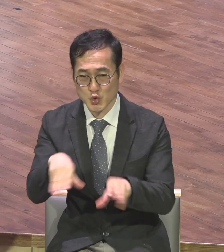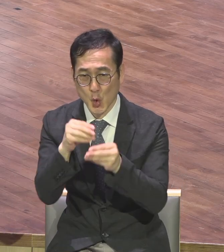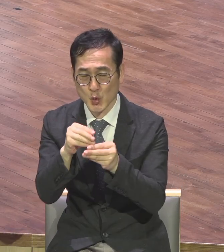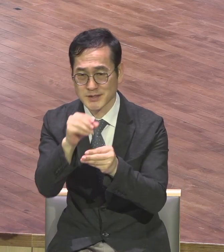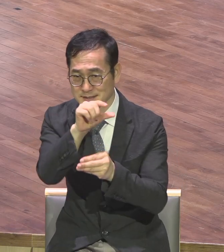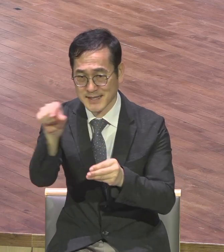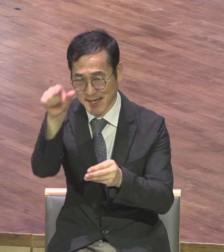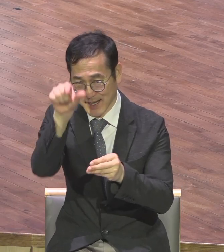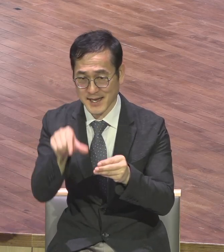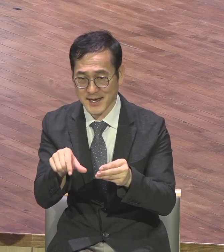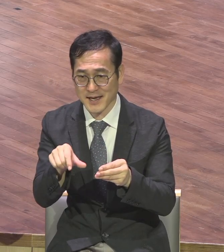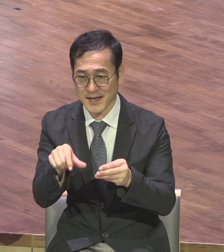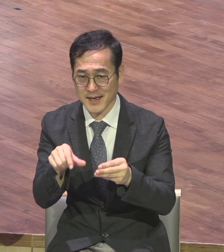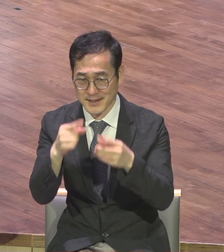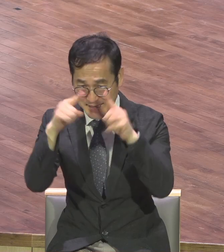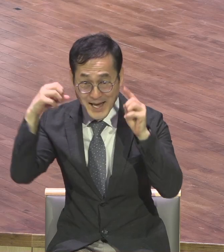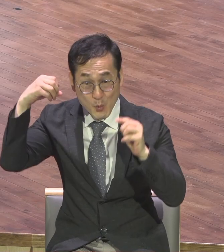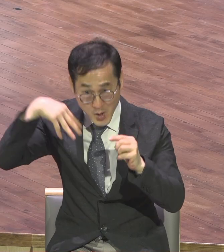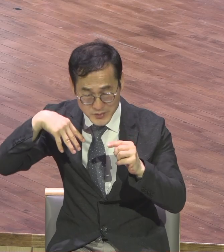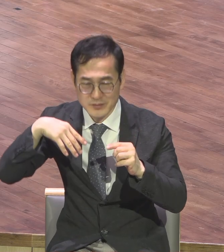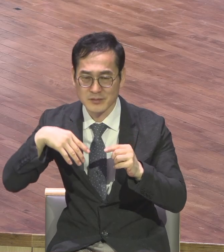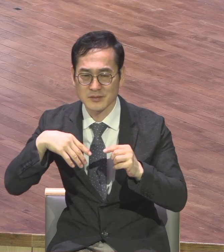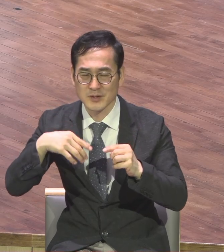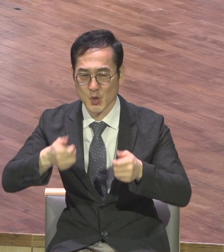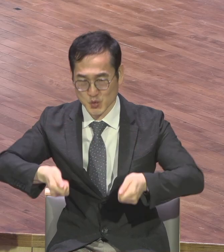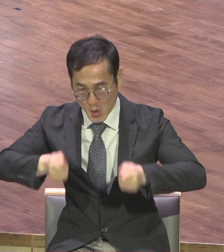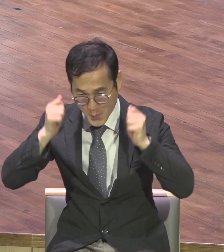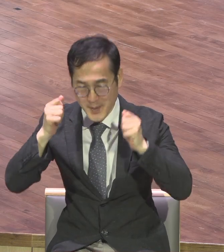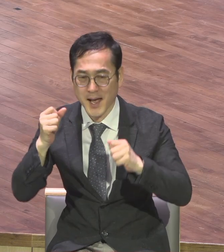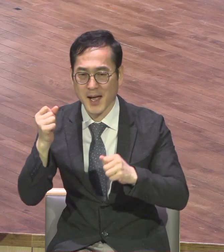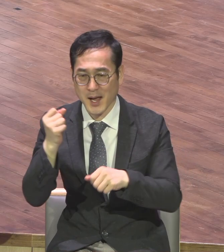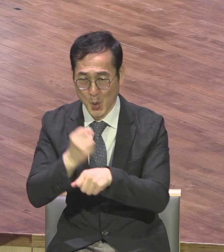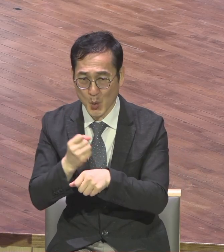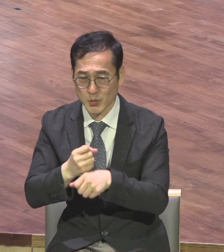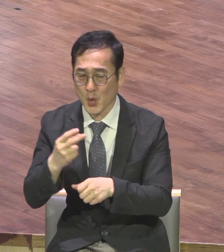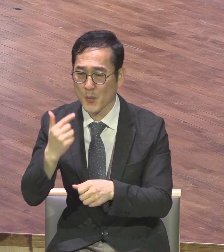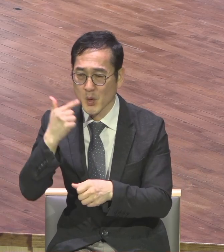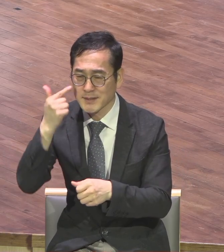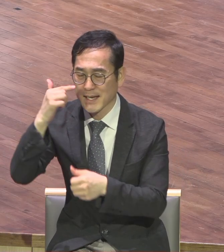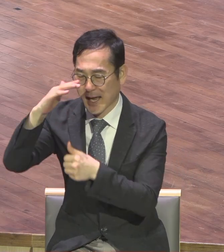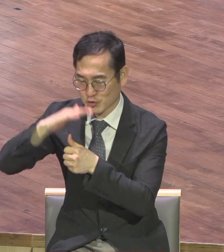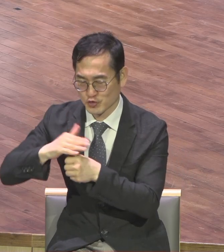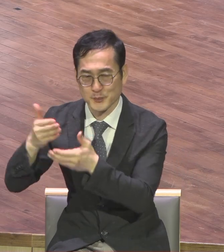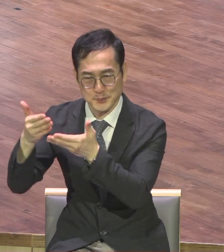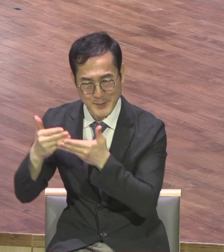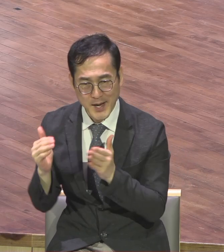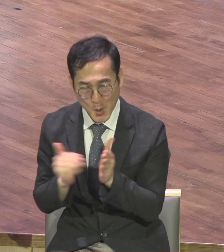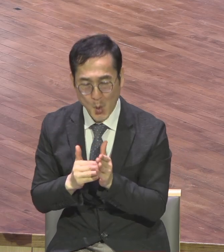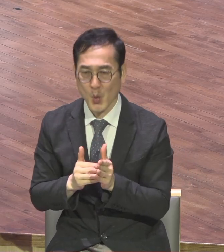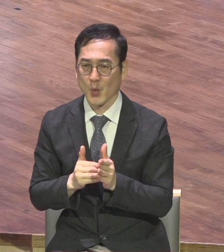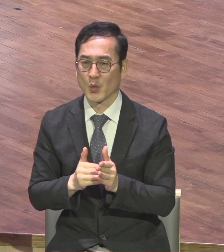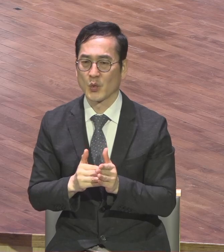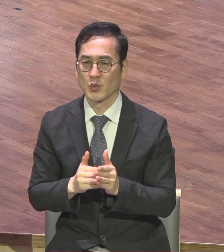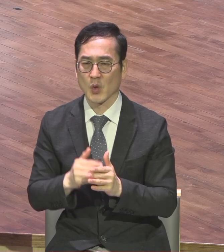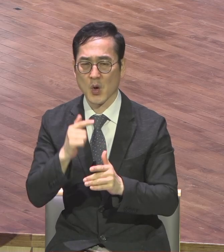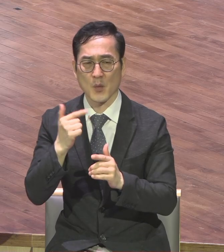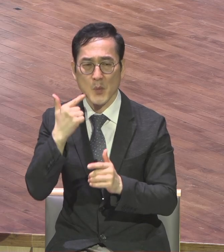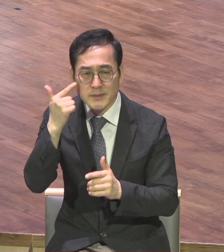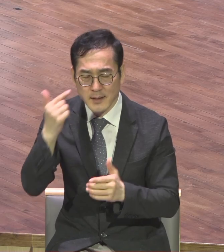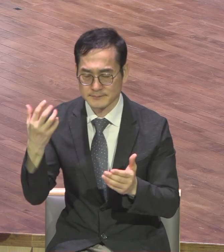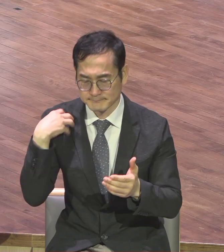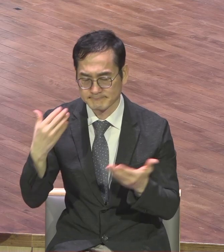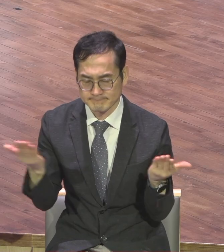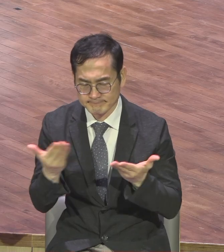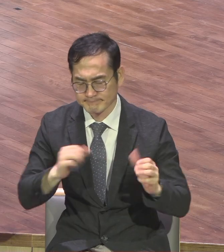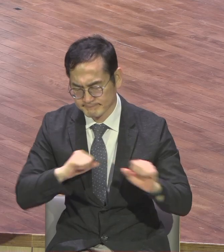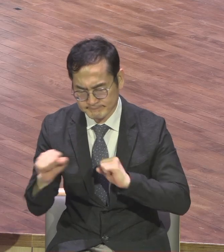한국 최대의 장자 교단 이 교단에서 목사 안수를 받고 목회하면서도 복음의